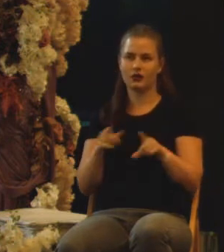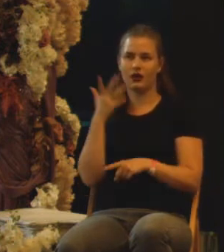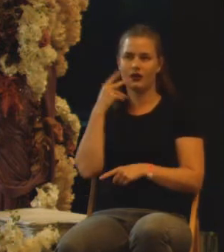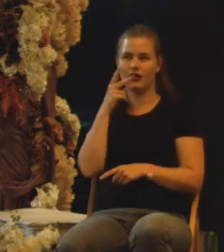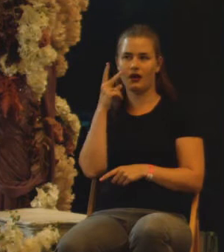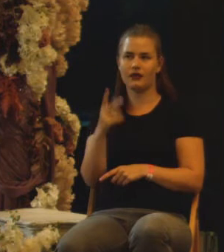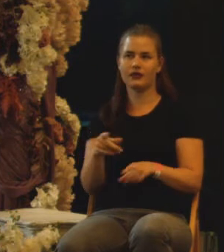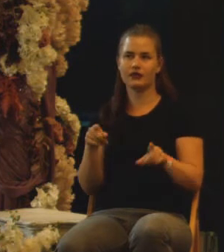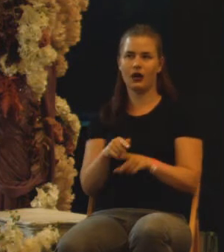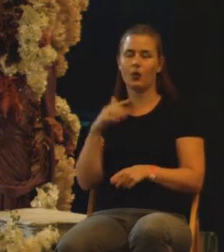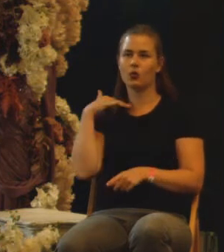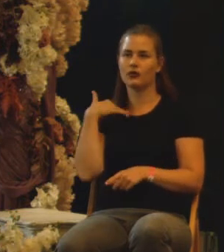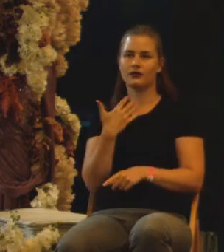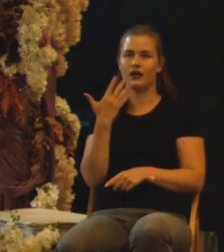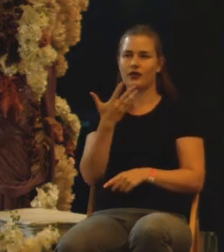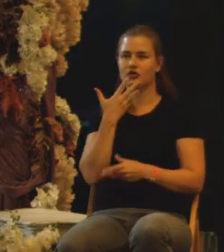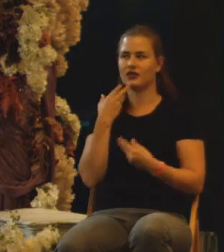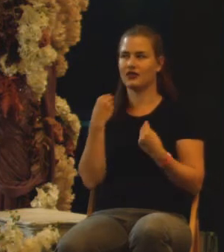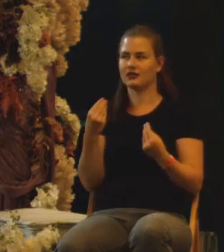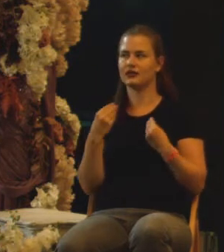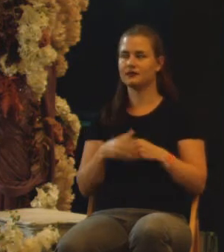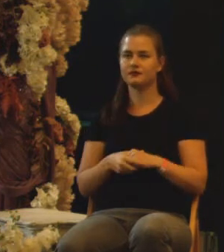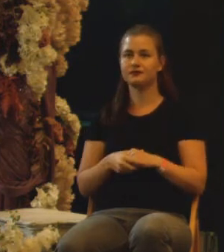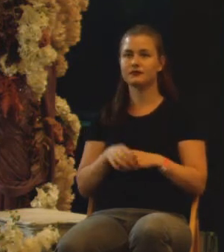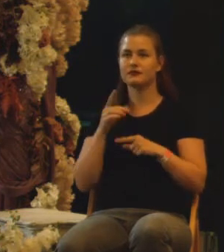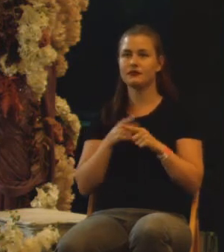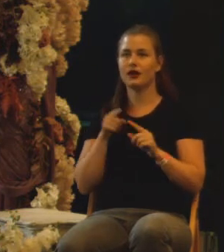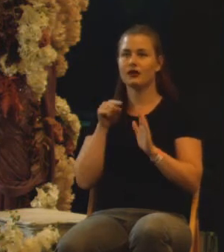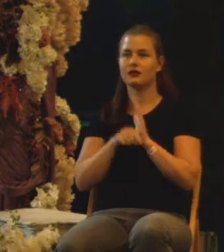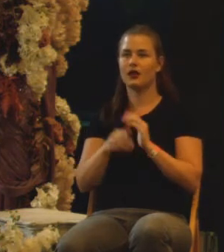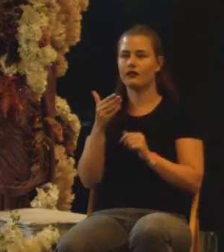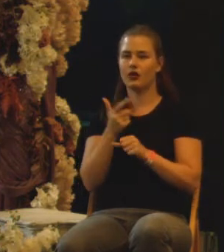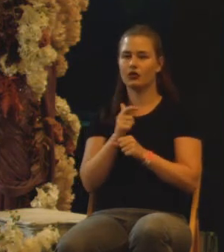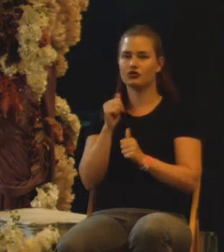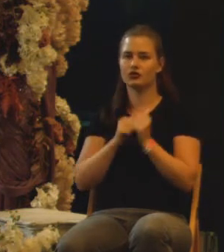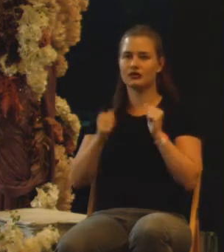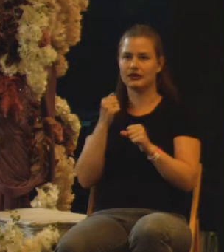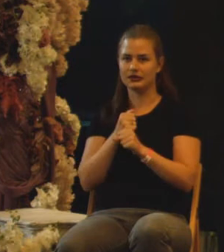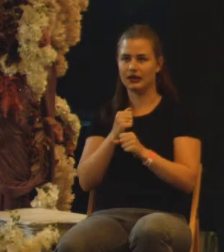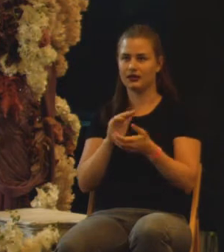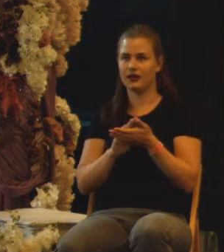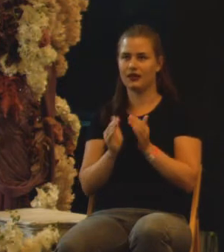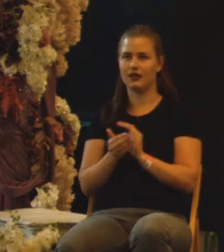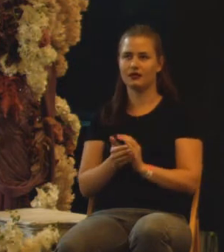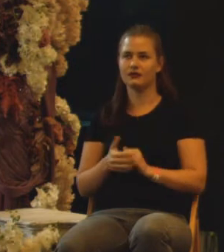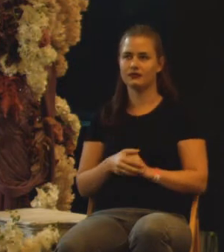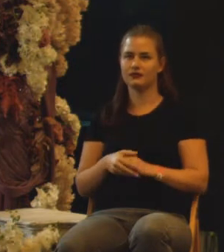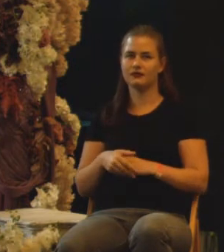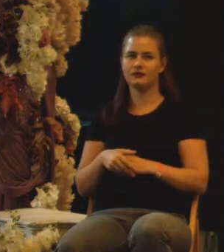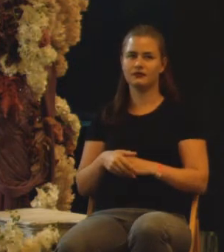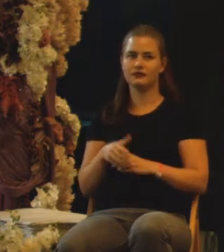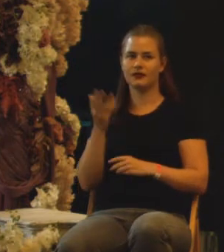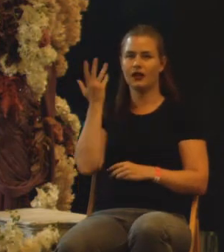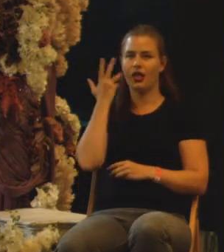такой удивляется вашей красоте? Вот, это значит, вы слишком часто делаете котлеты. Сейчас я объясню.